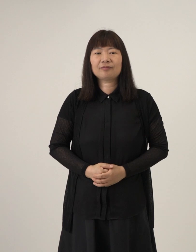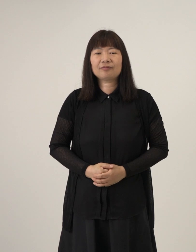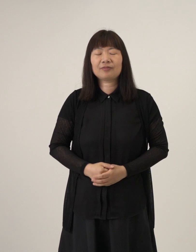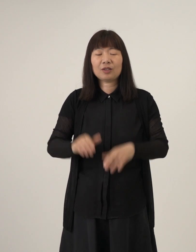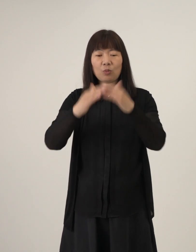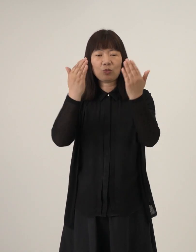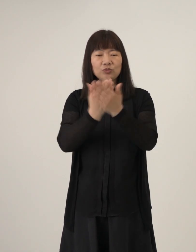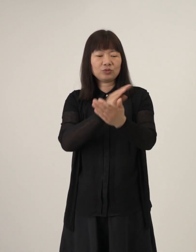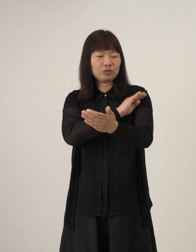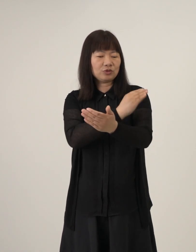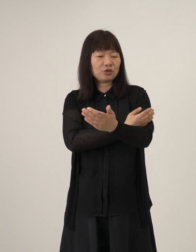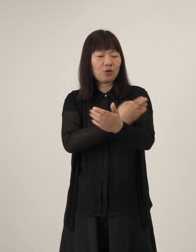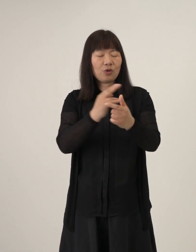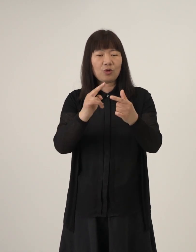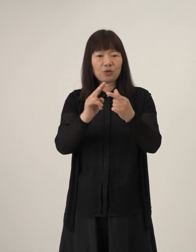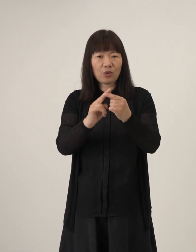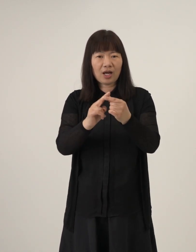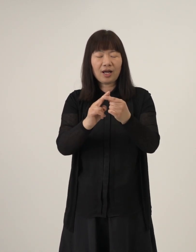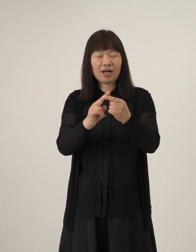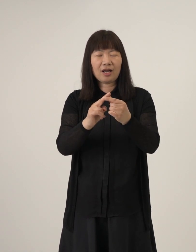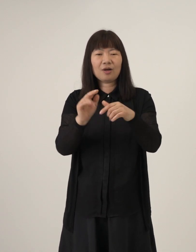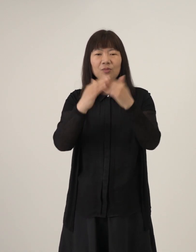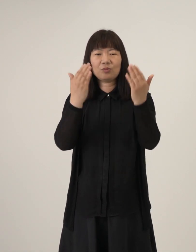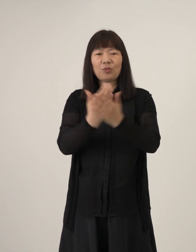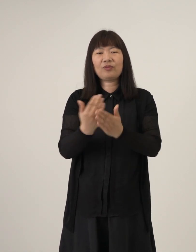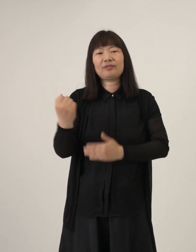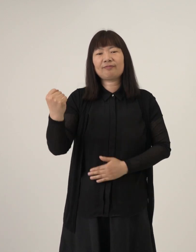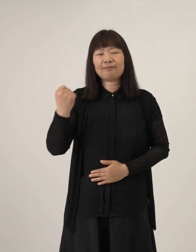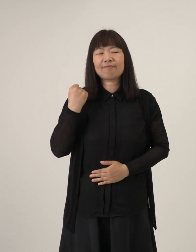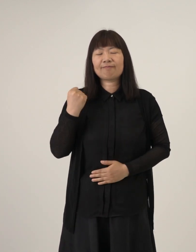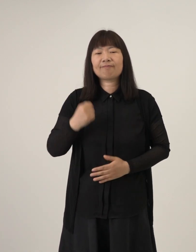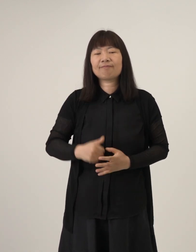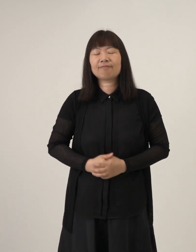모든 능력과 모든 권세,